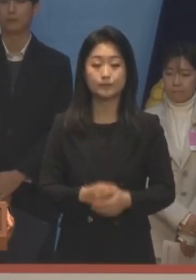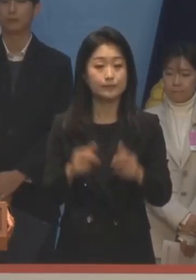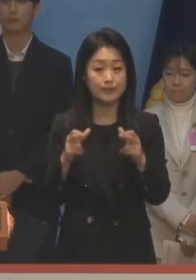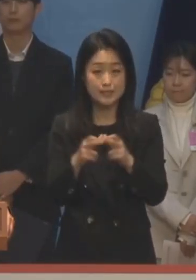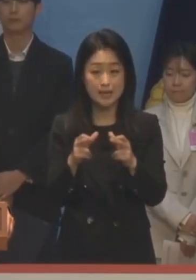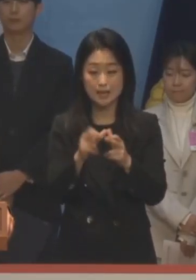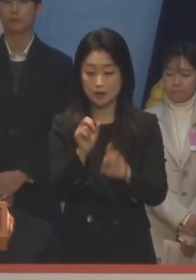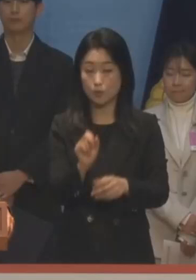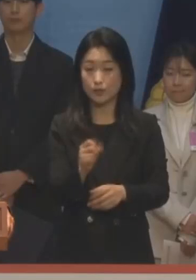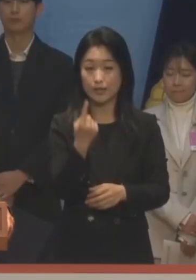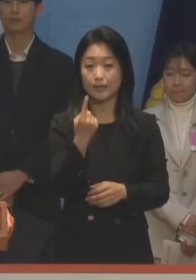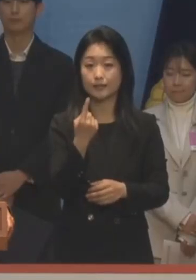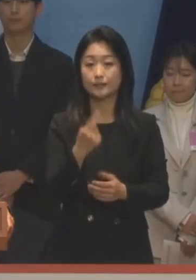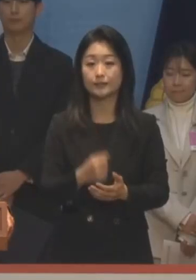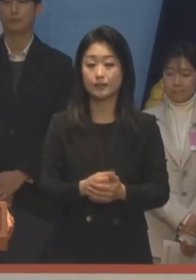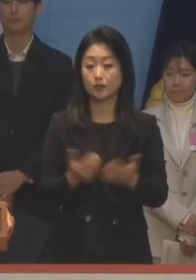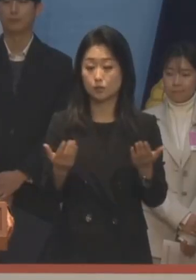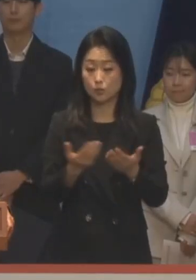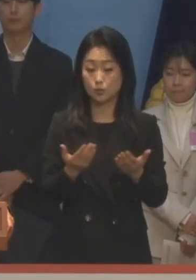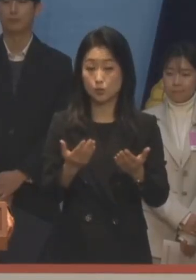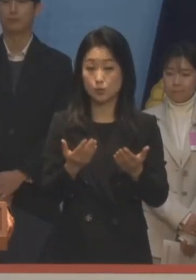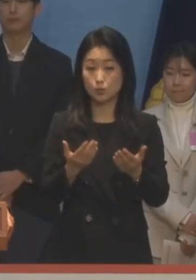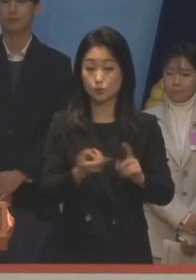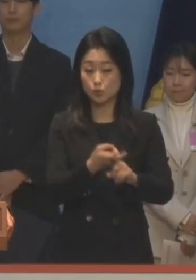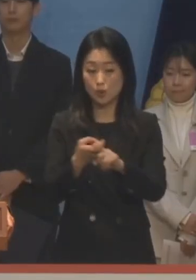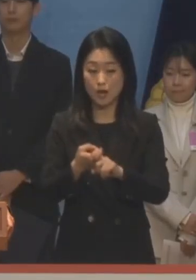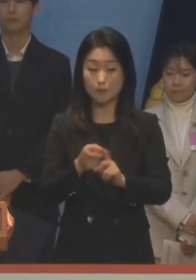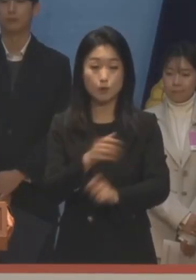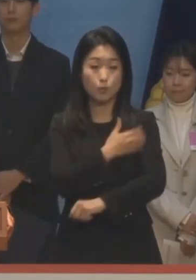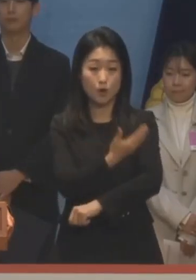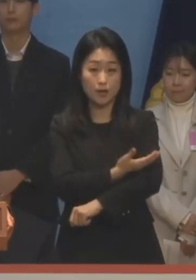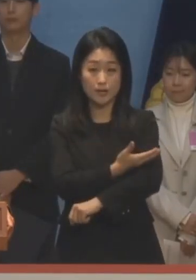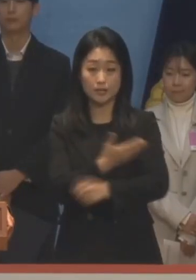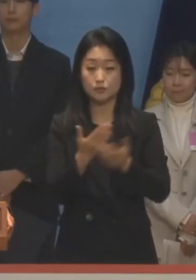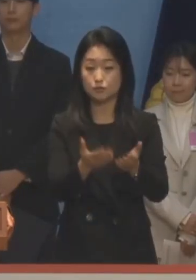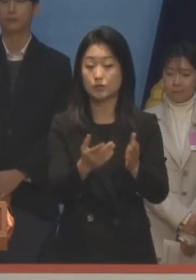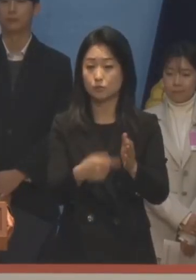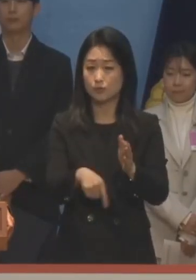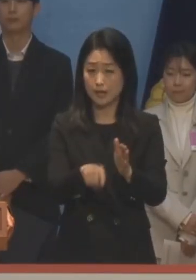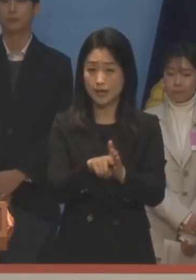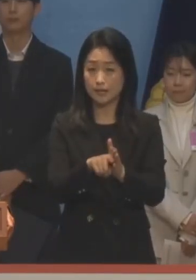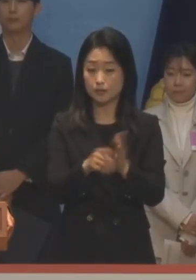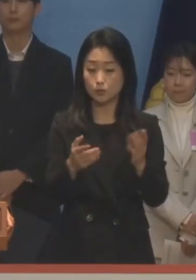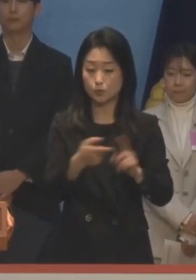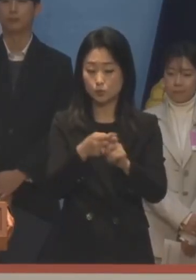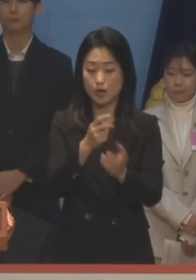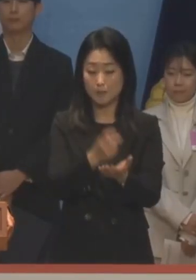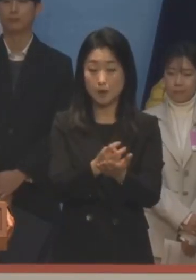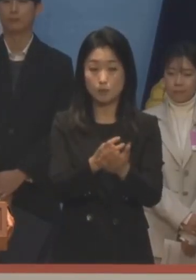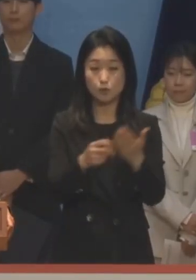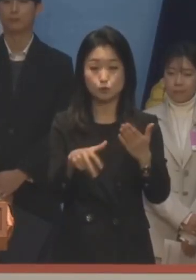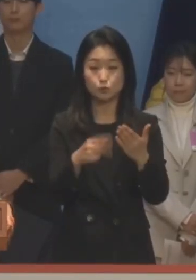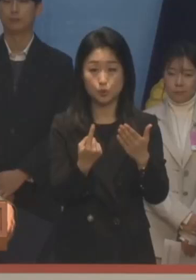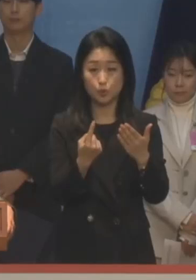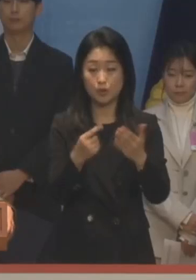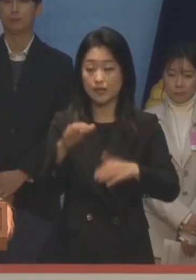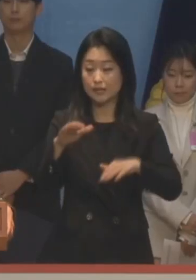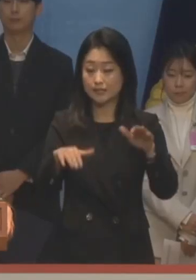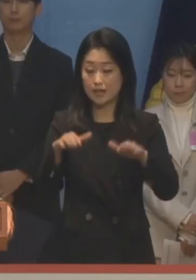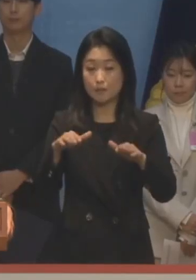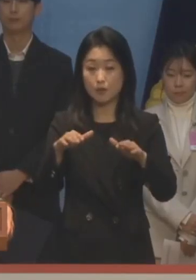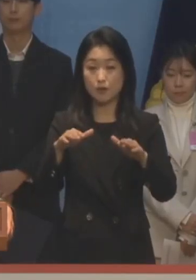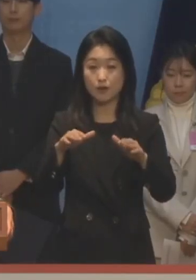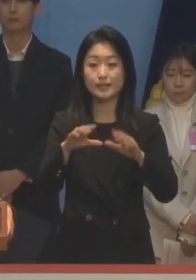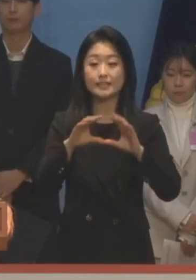장애를 이유로 한 노동조합 권리 실효적 보장을 위해서 노동조합법 제9조 차별